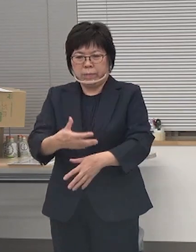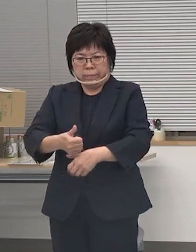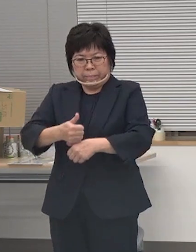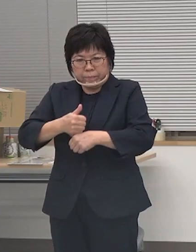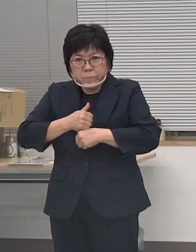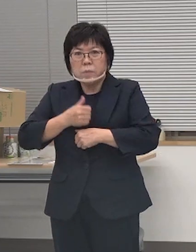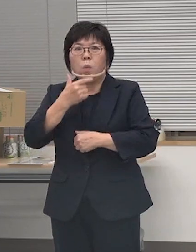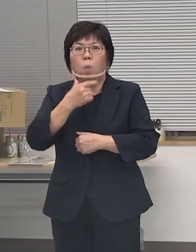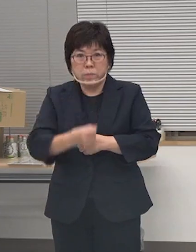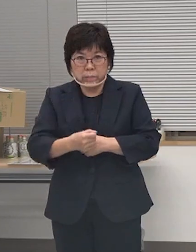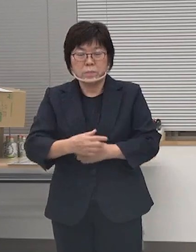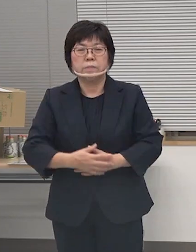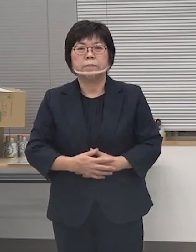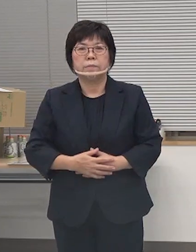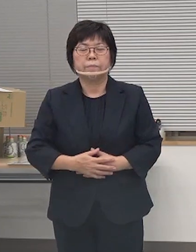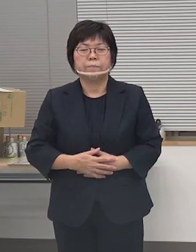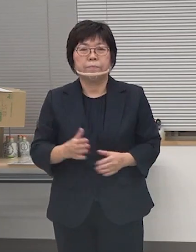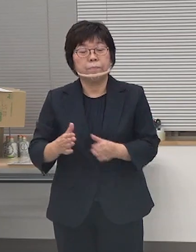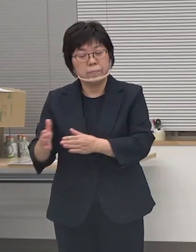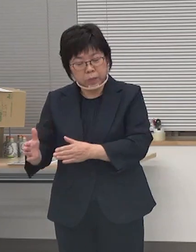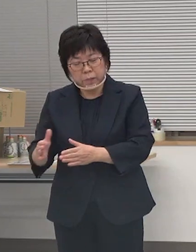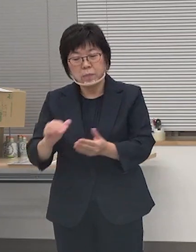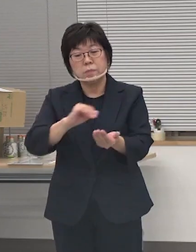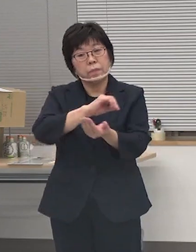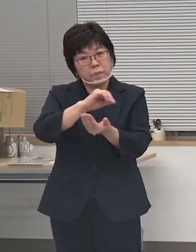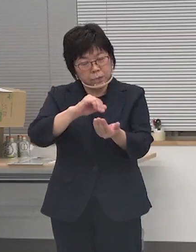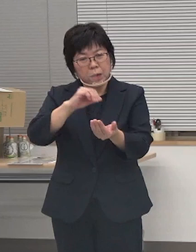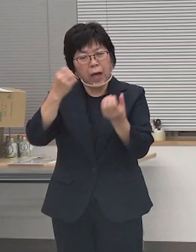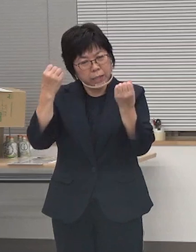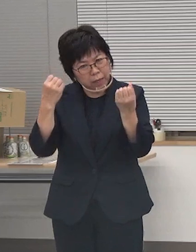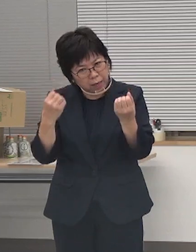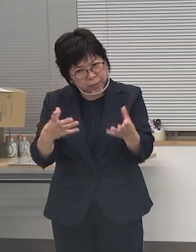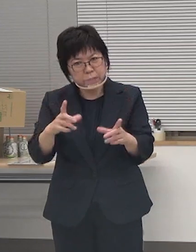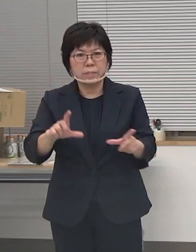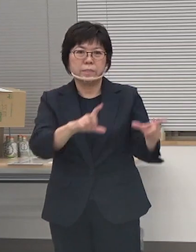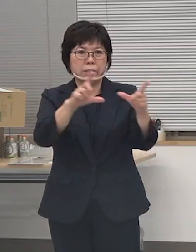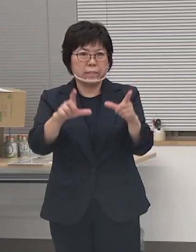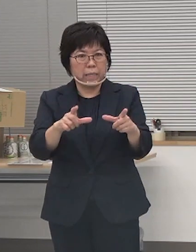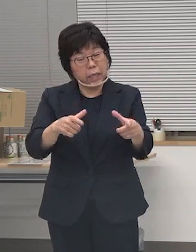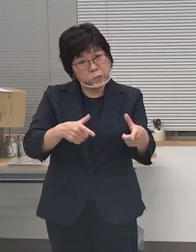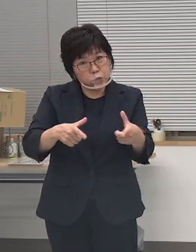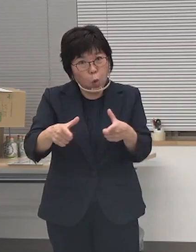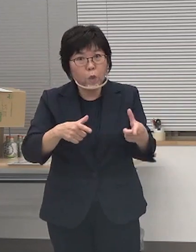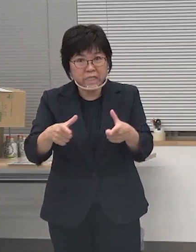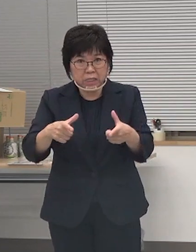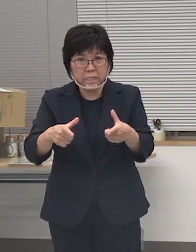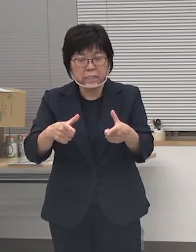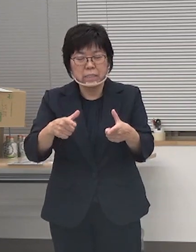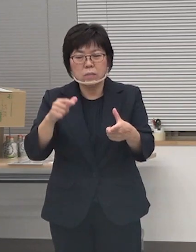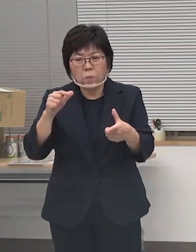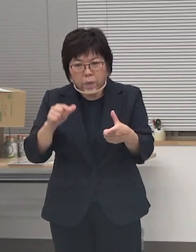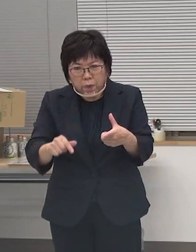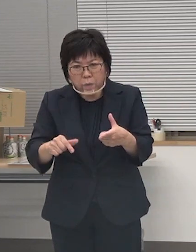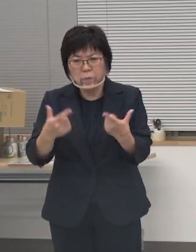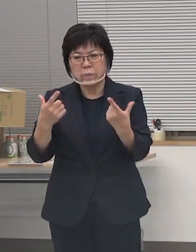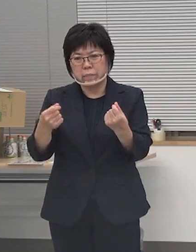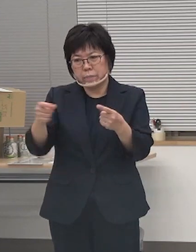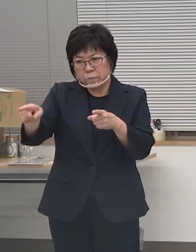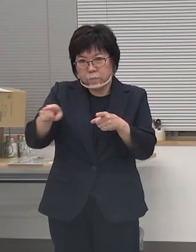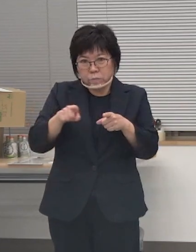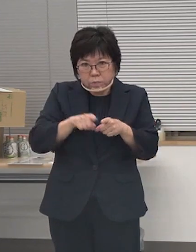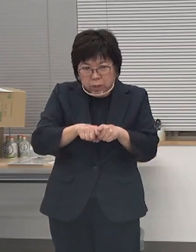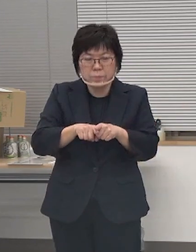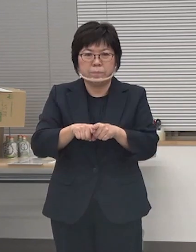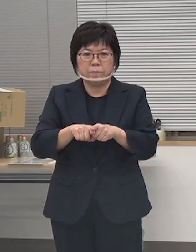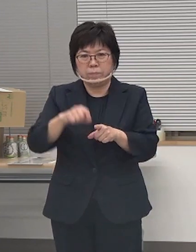心宣言で示したこと及び業界で作っているガイドライン、こういったものを活用してぜひ感